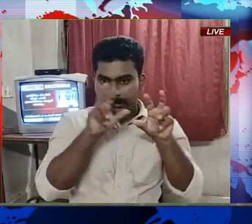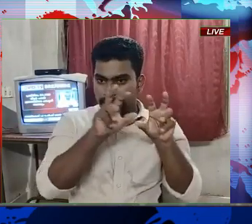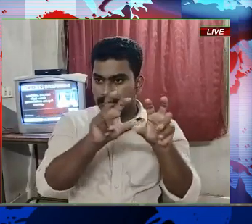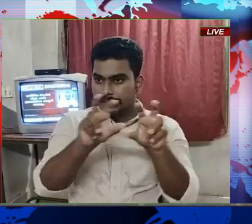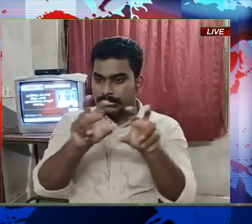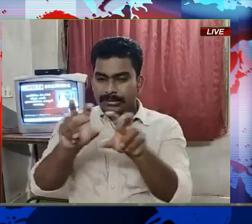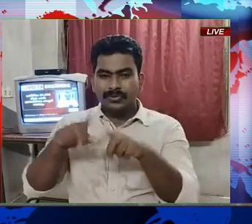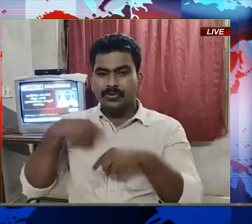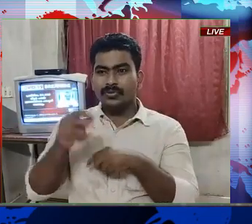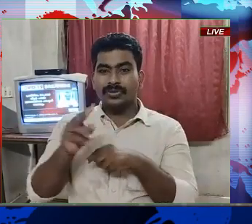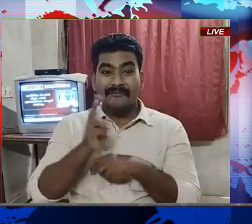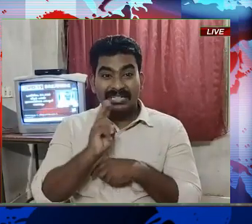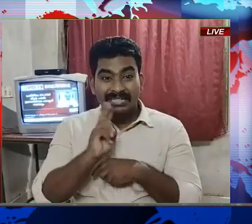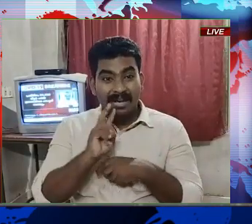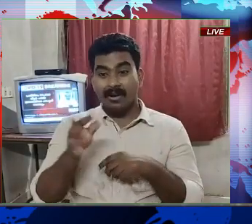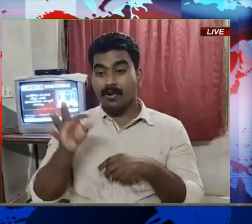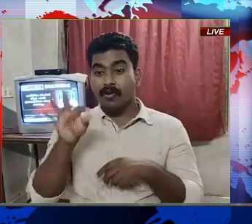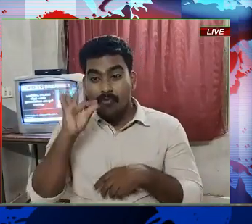ഇന്നത്തെ ഒരു വിഷമസ്ഥിതിയിൽ